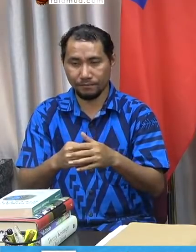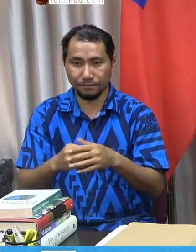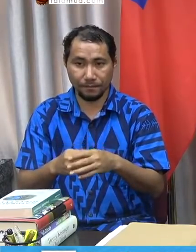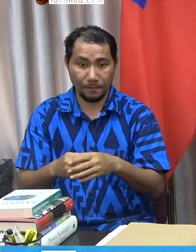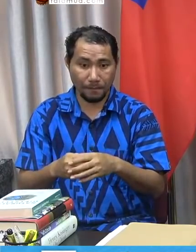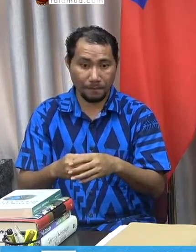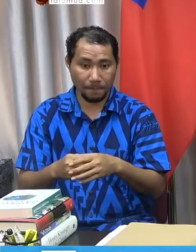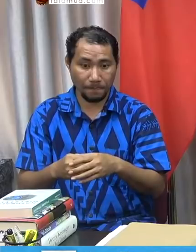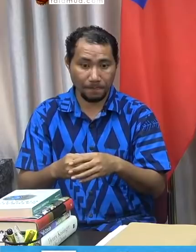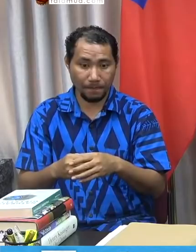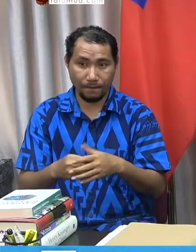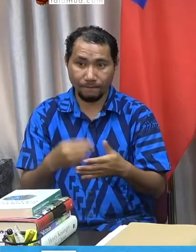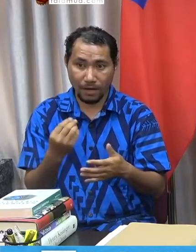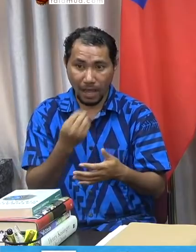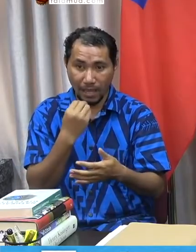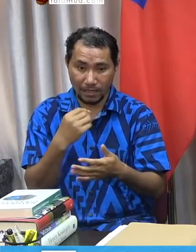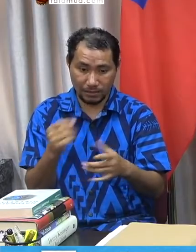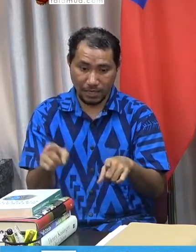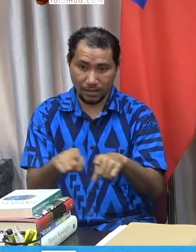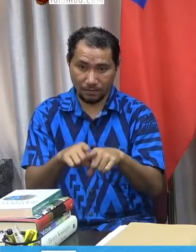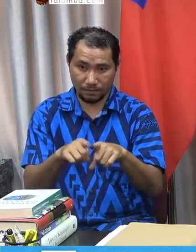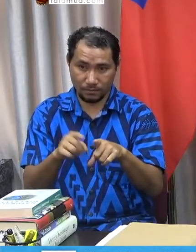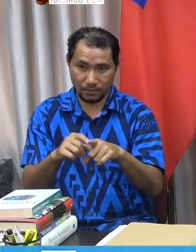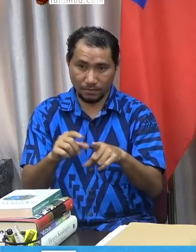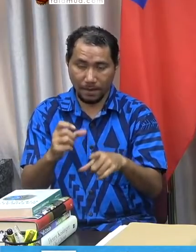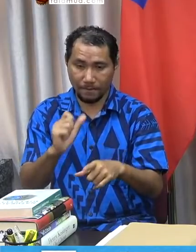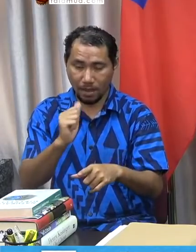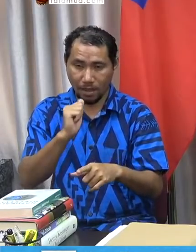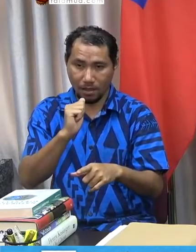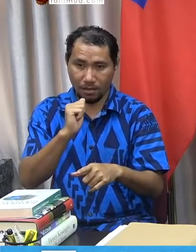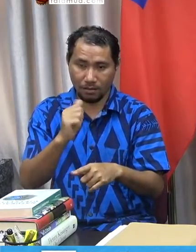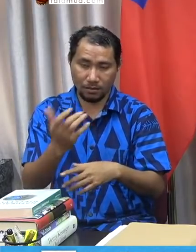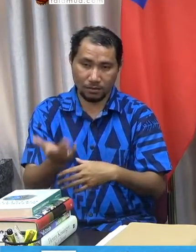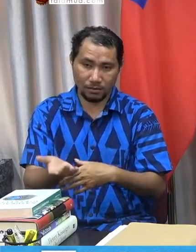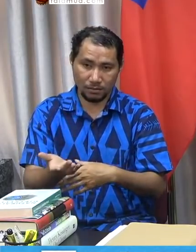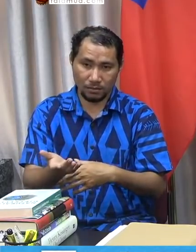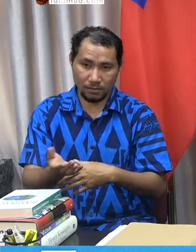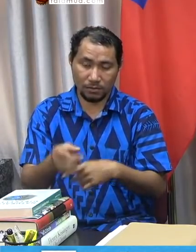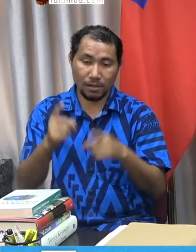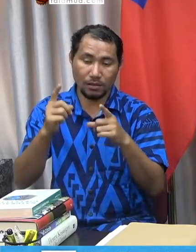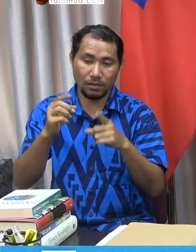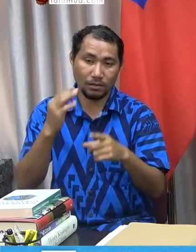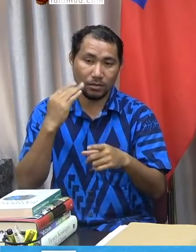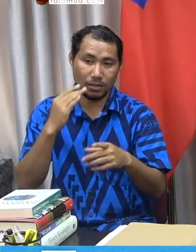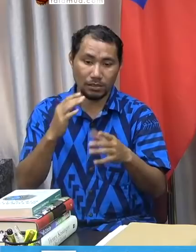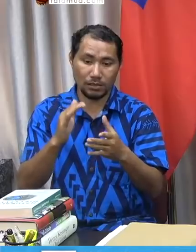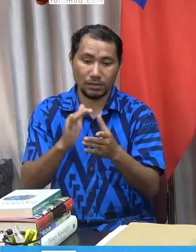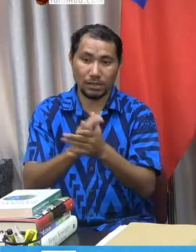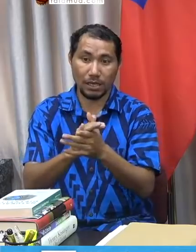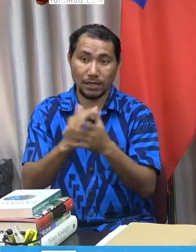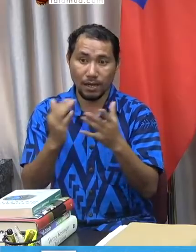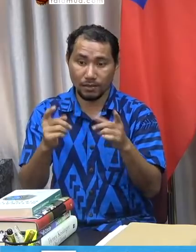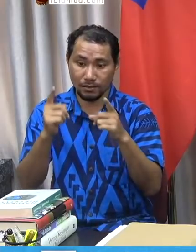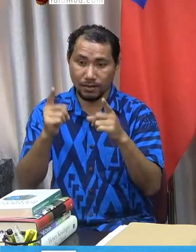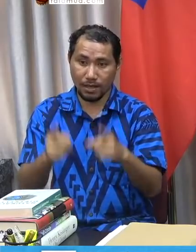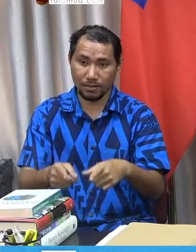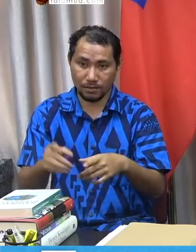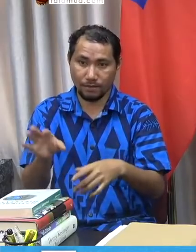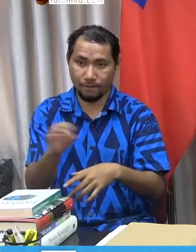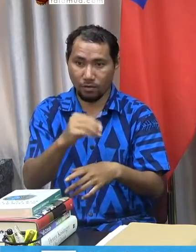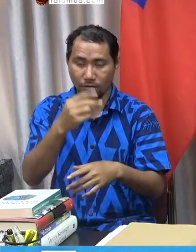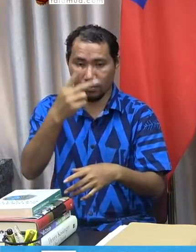ma latou pā ia sosa e amata mai i le sefulu lua i le uli.